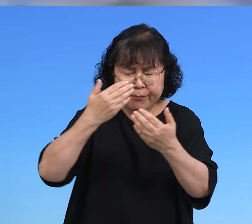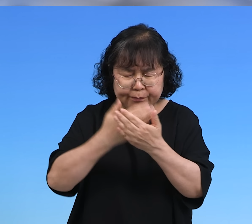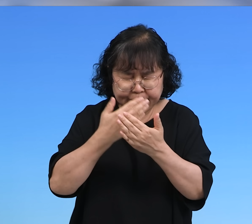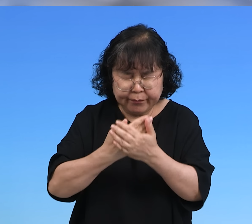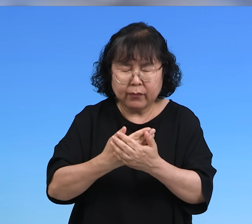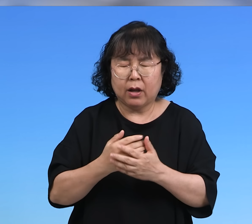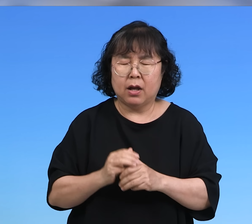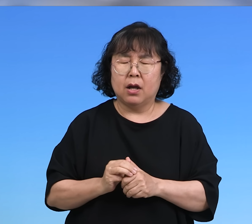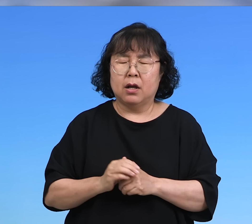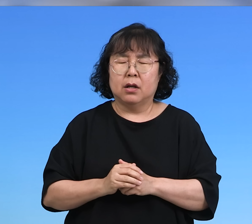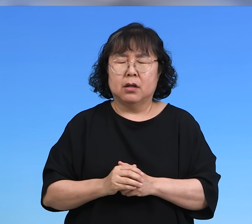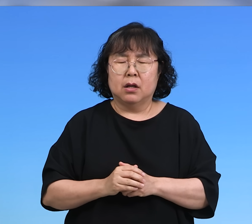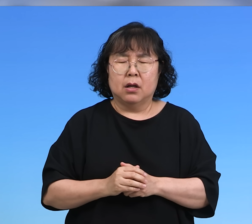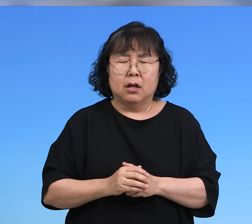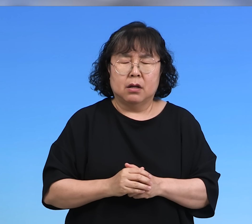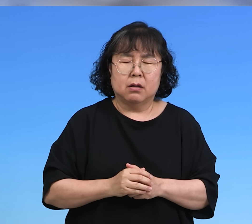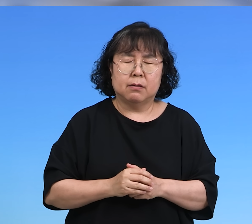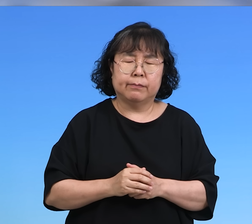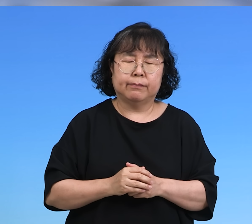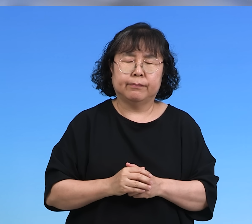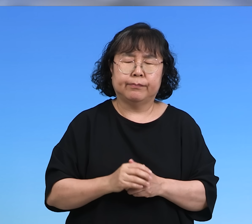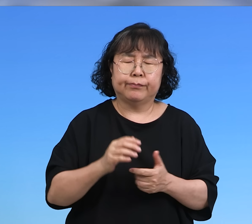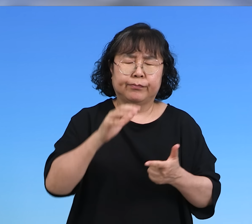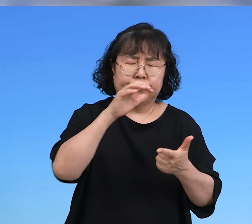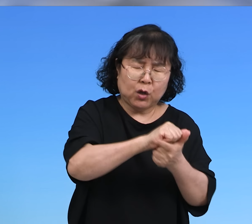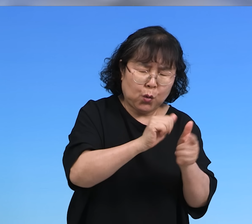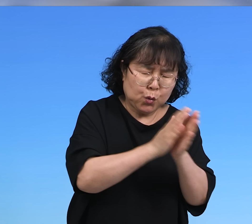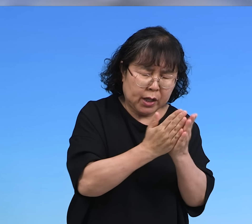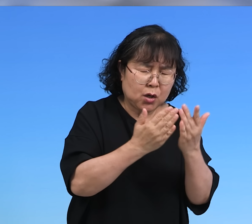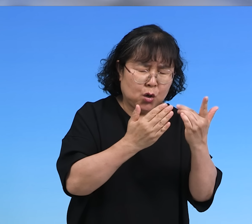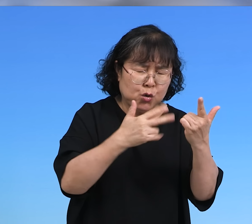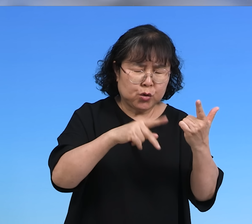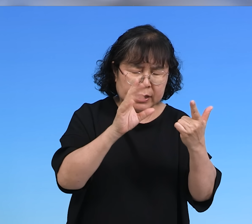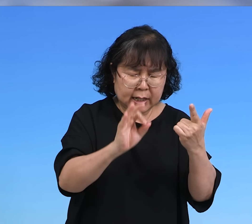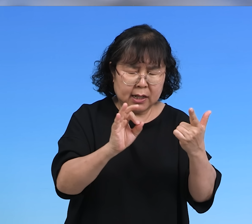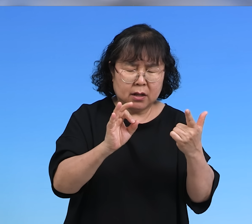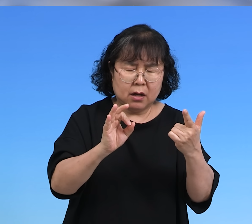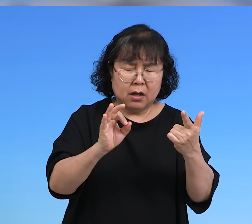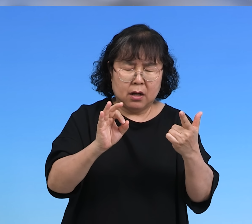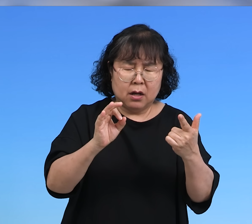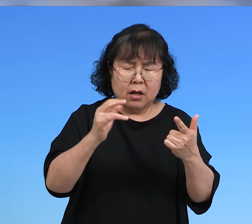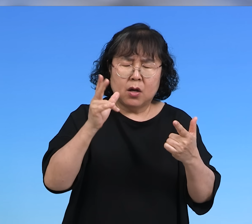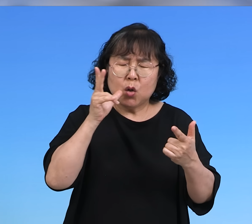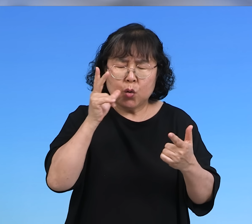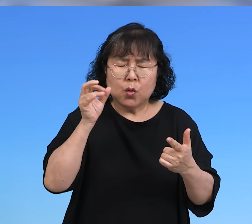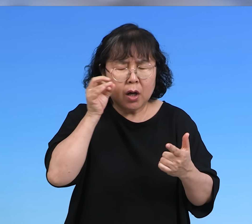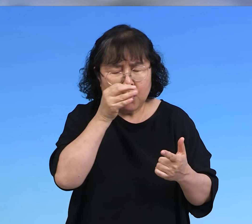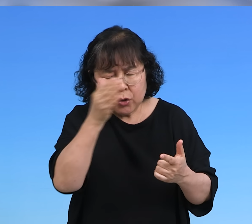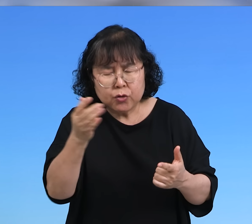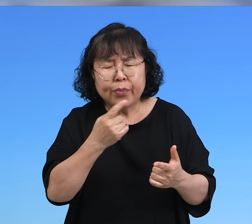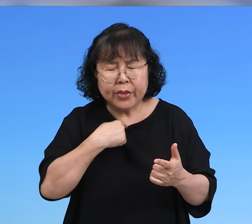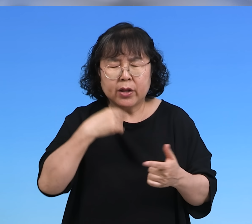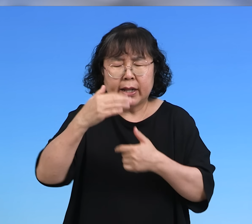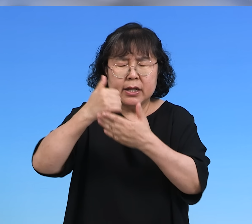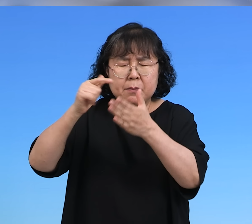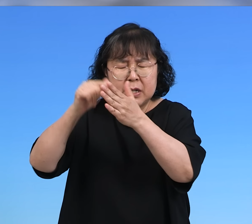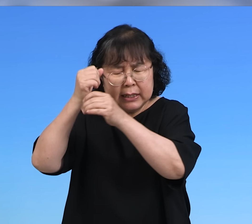원합니다. 그래서 여호수아 6장에서 여호수아가 보여주었던 하나님을 의지하고 또 하나님을